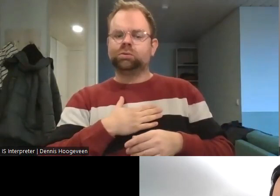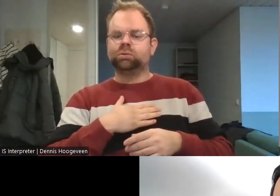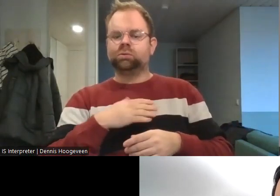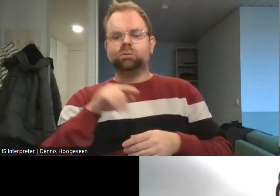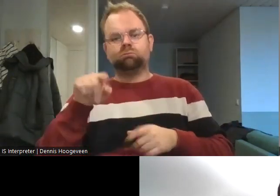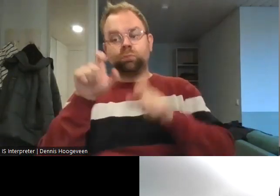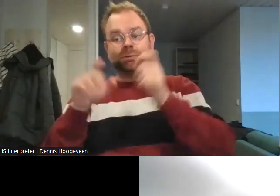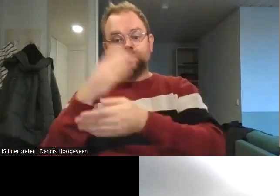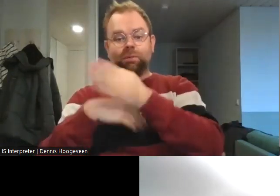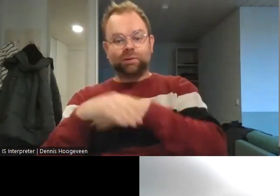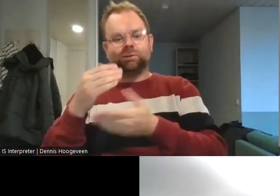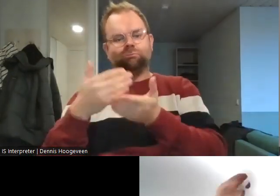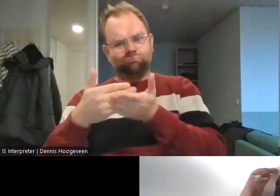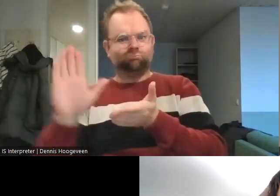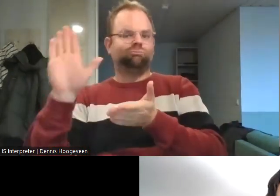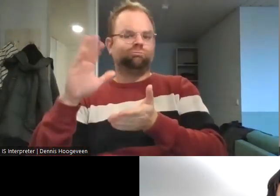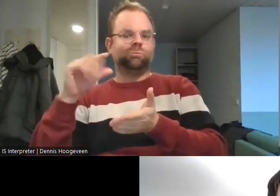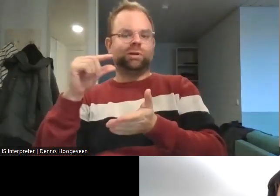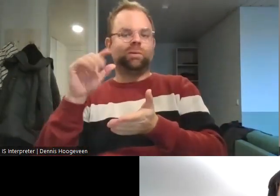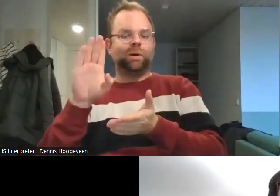l'égalité entre genres